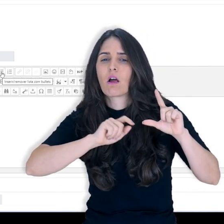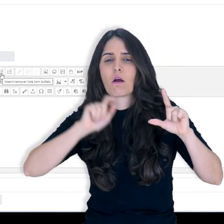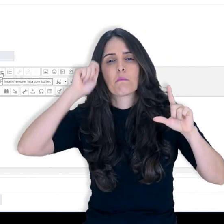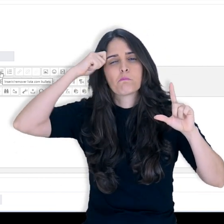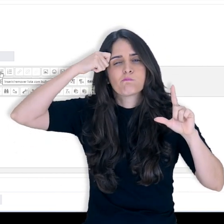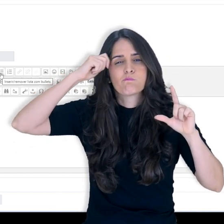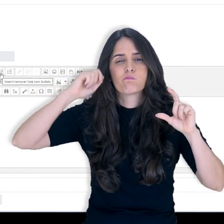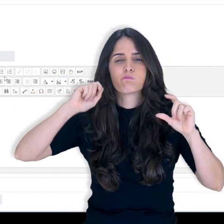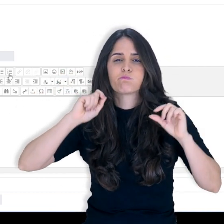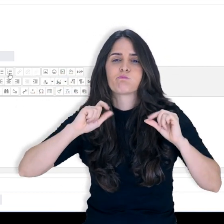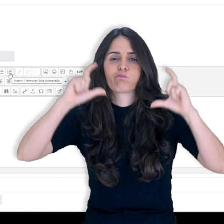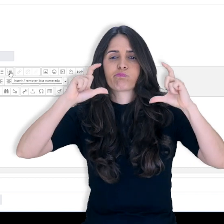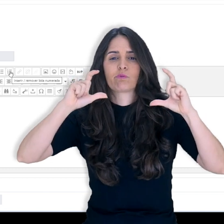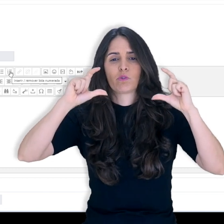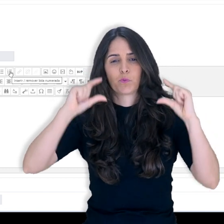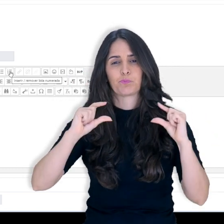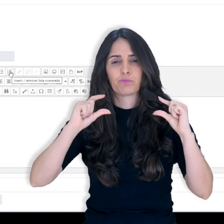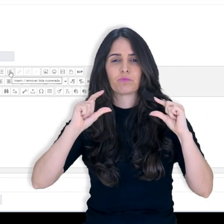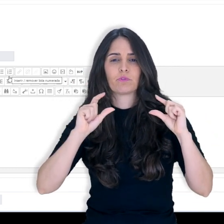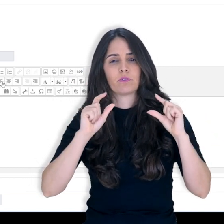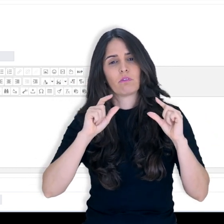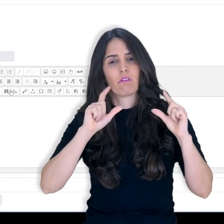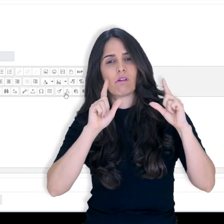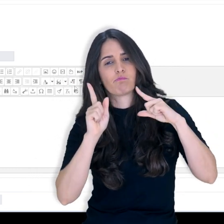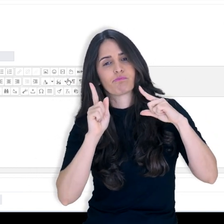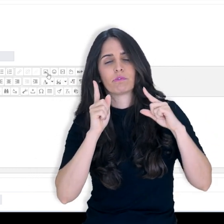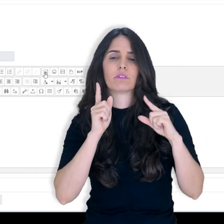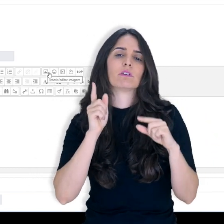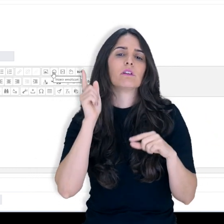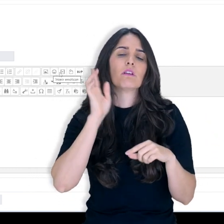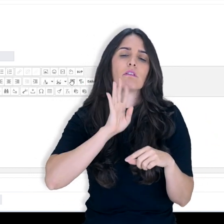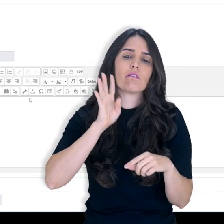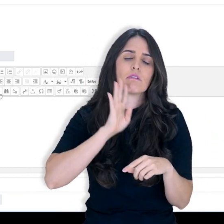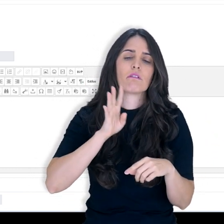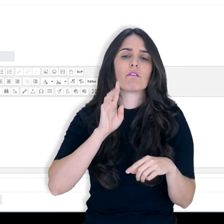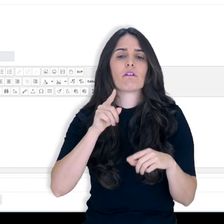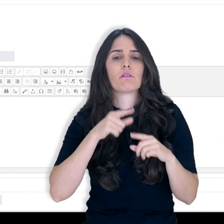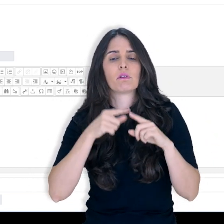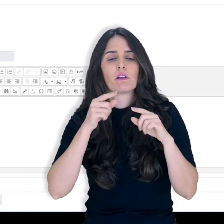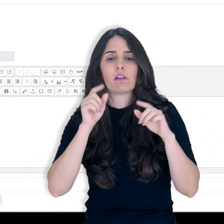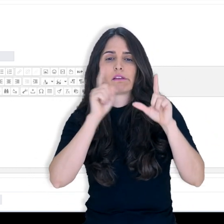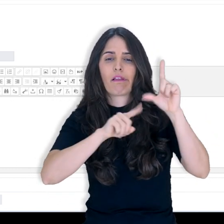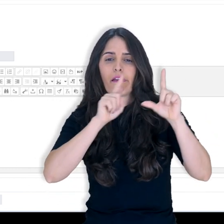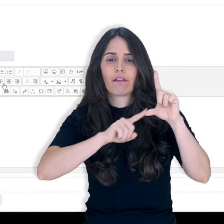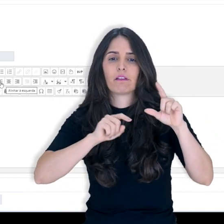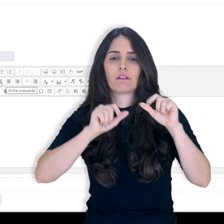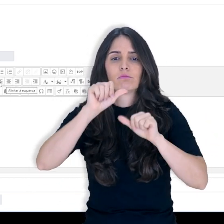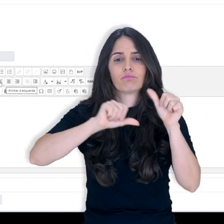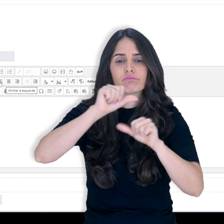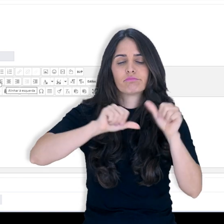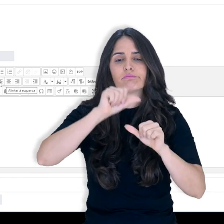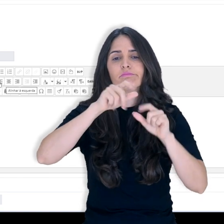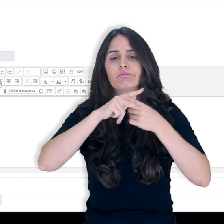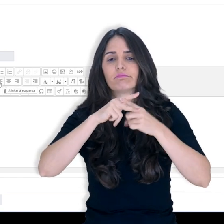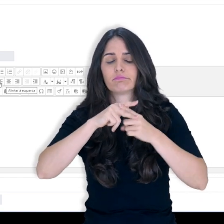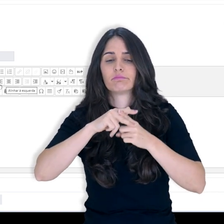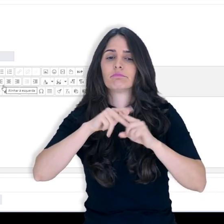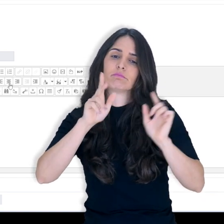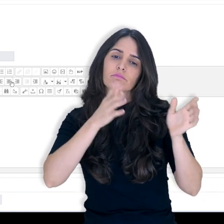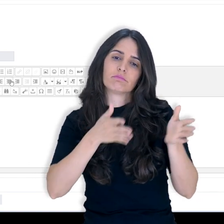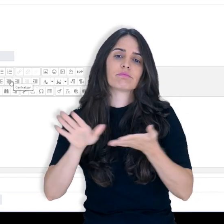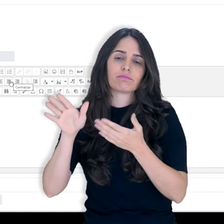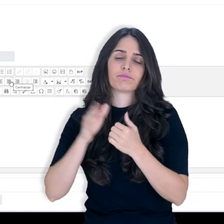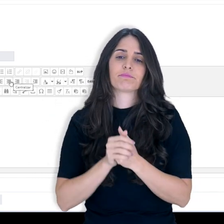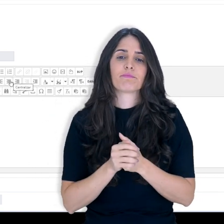com listas numeradas é E por aí vai então em caso de